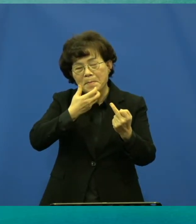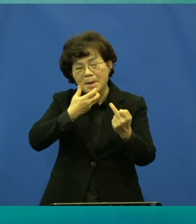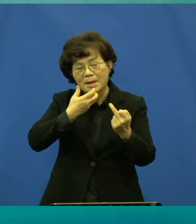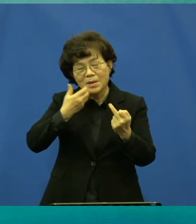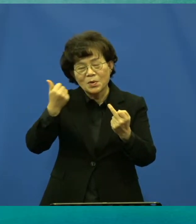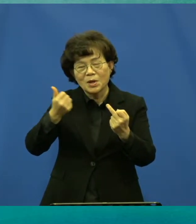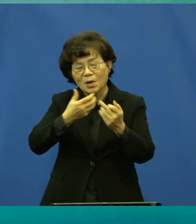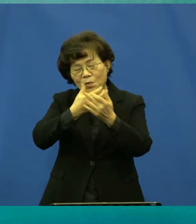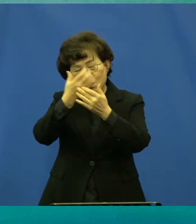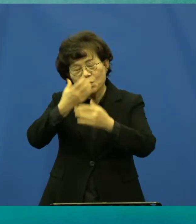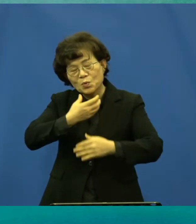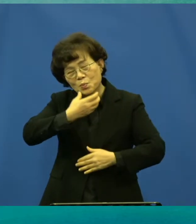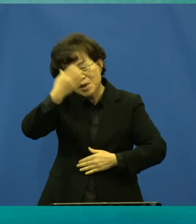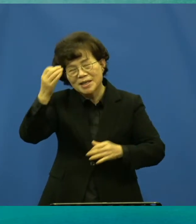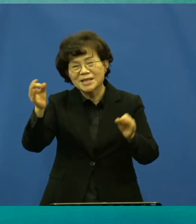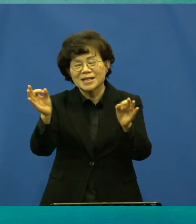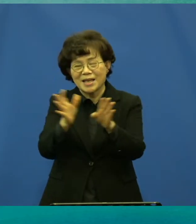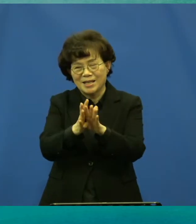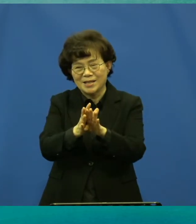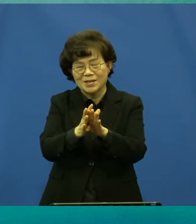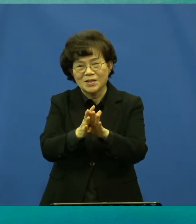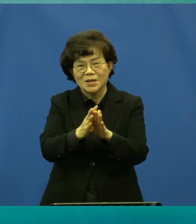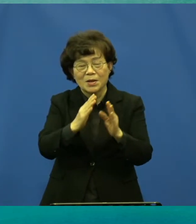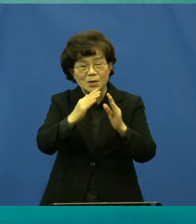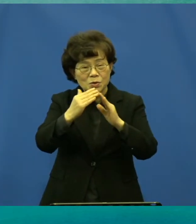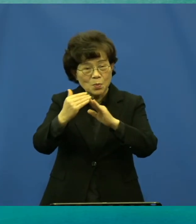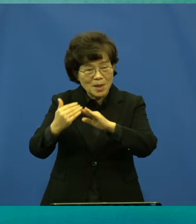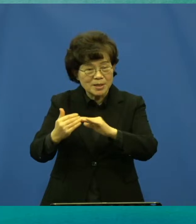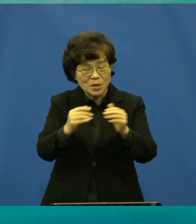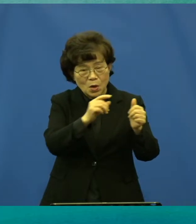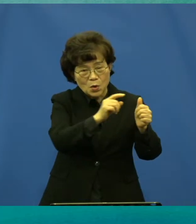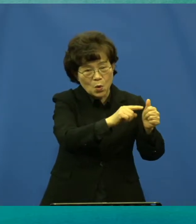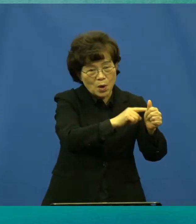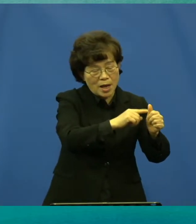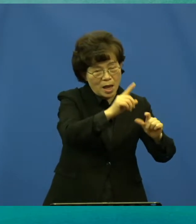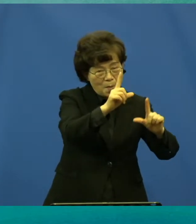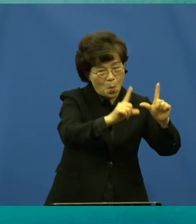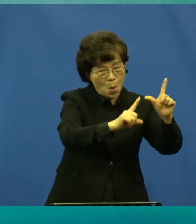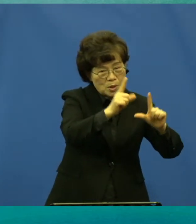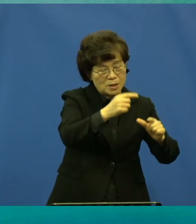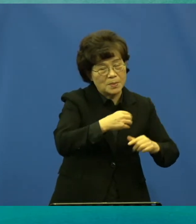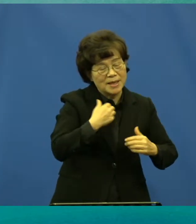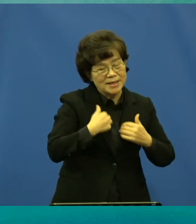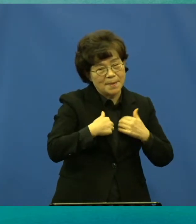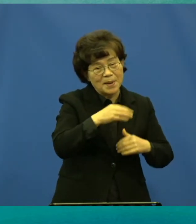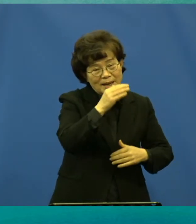사라졌습니다. 초막을 지은 요나의 모습이 흥미롭습니다.